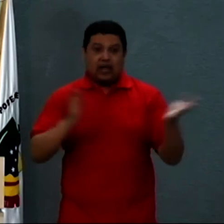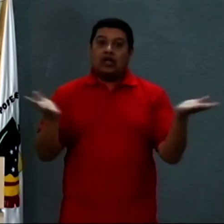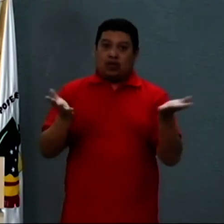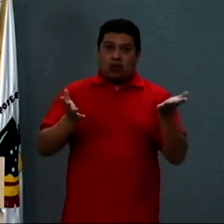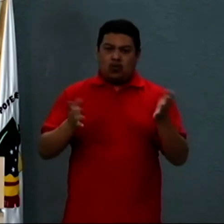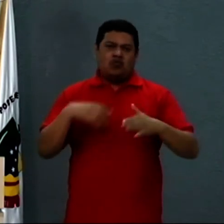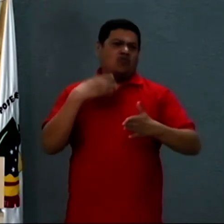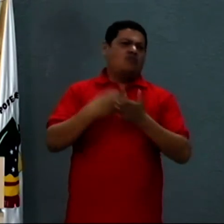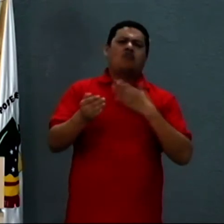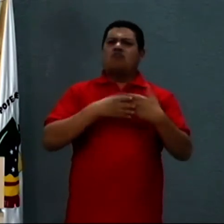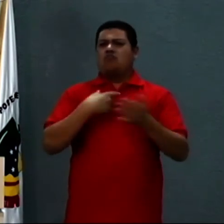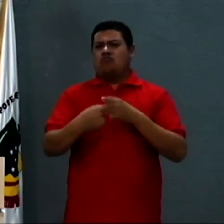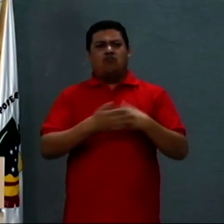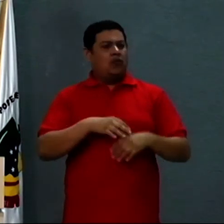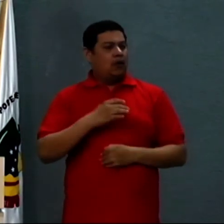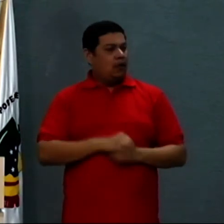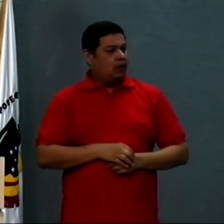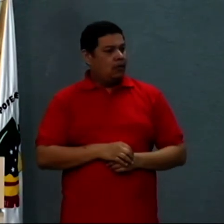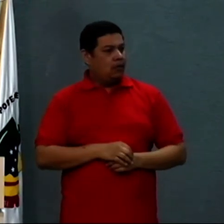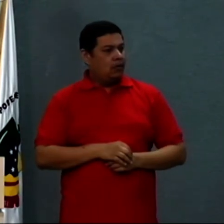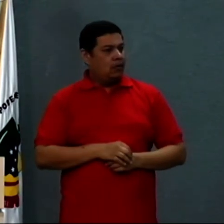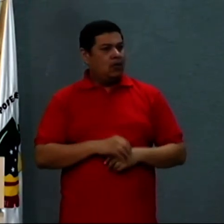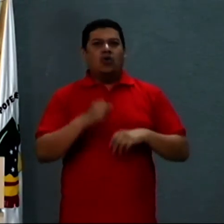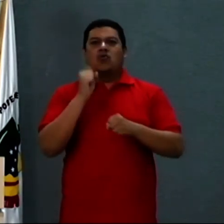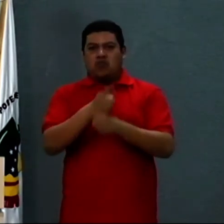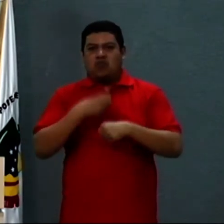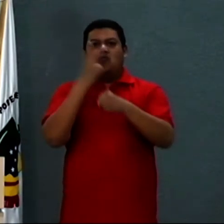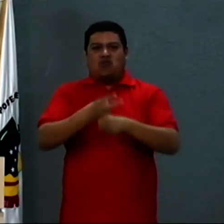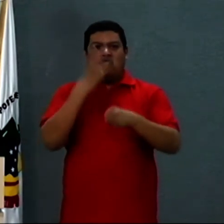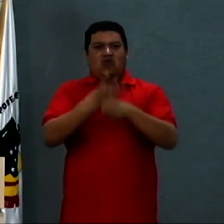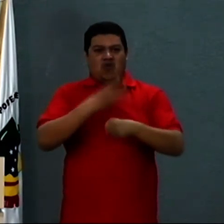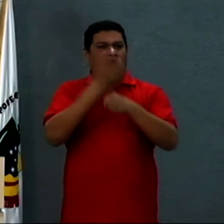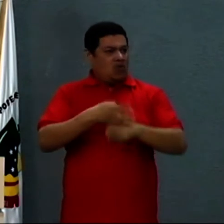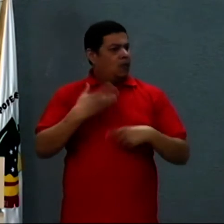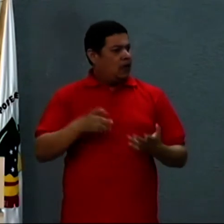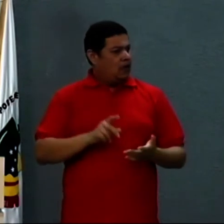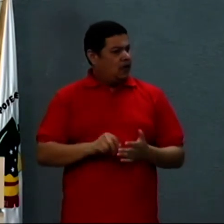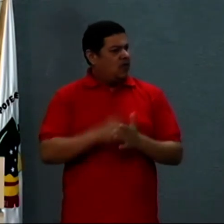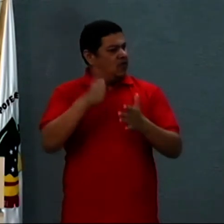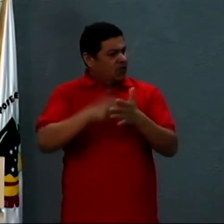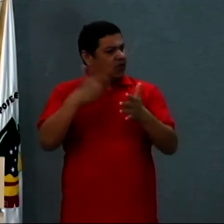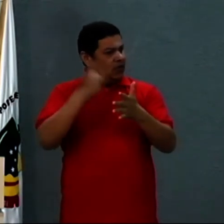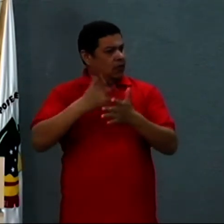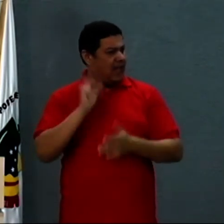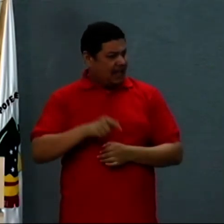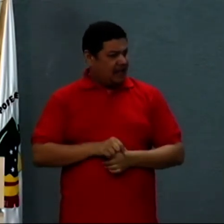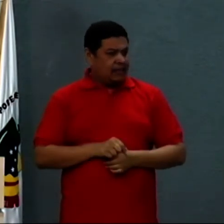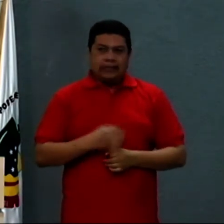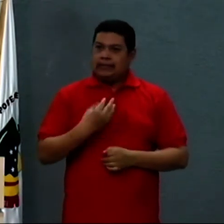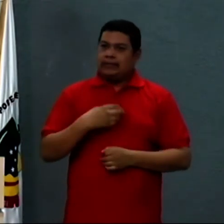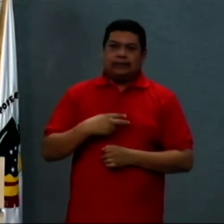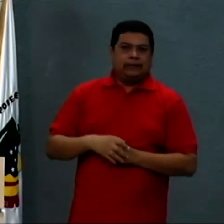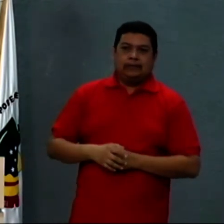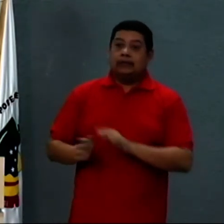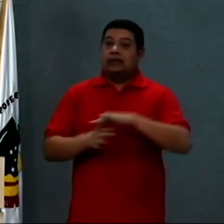ralo. Inclusive, eu fiz a foto com dinheiro no ralo do esgoto lá, porque é a realidade. Cheguei lá, constatei que era funcionário da prefeitura, refazendo